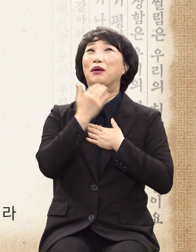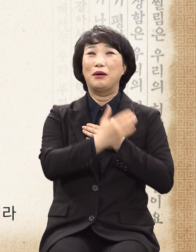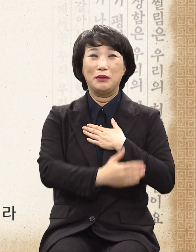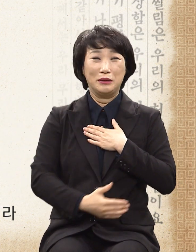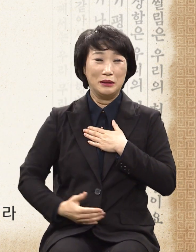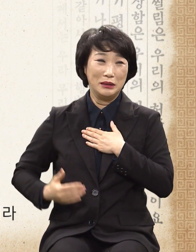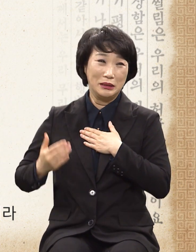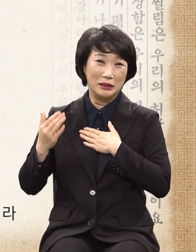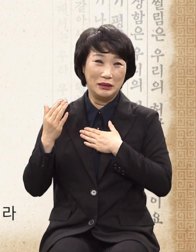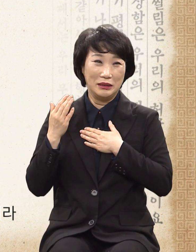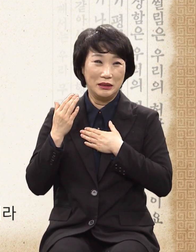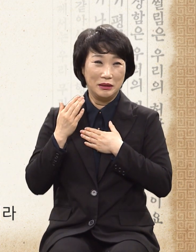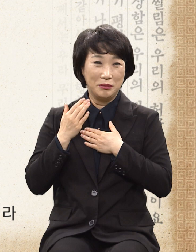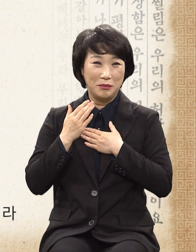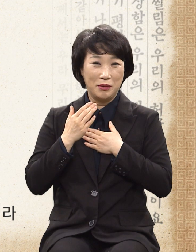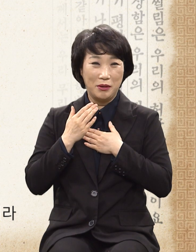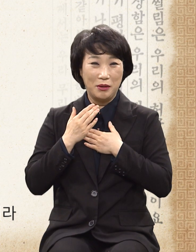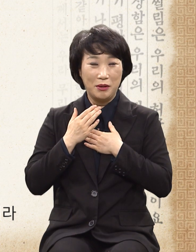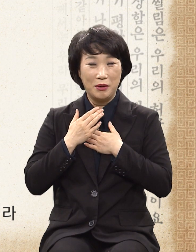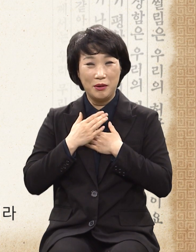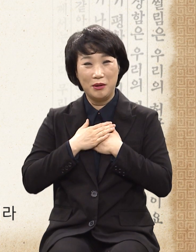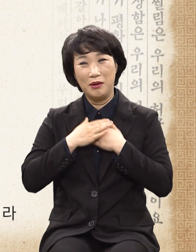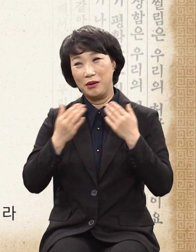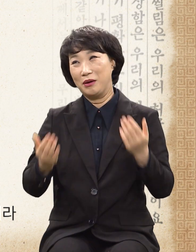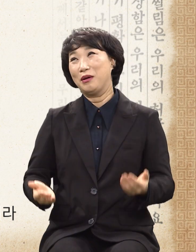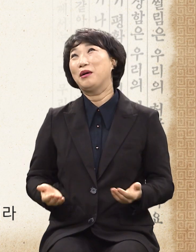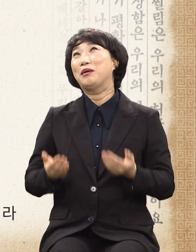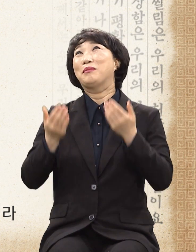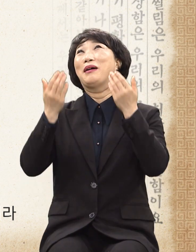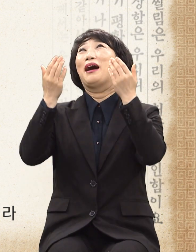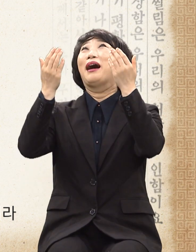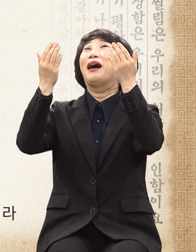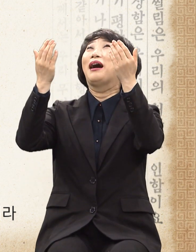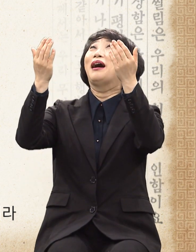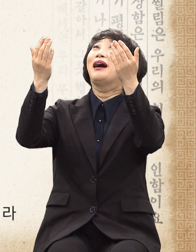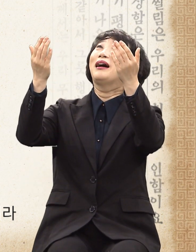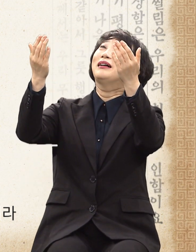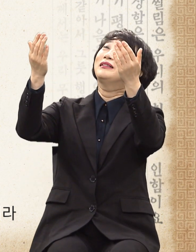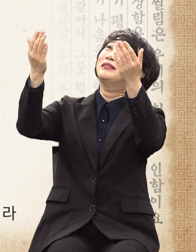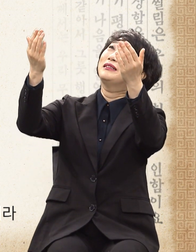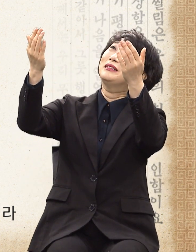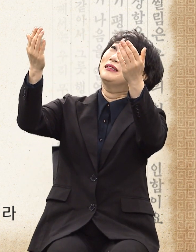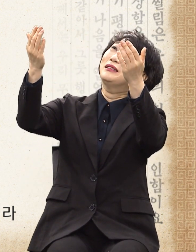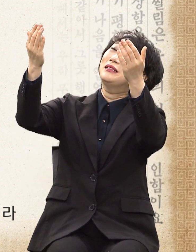없어. 이 몸